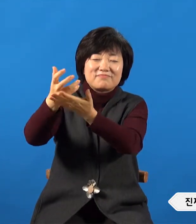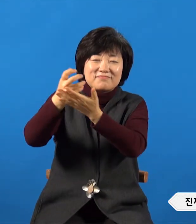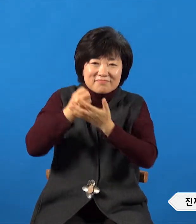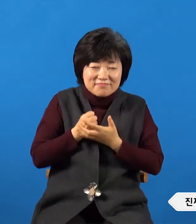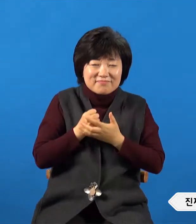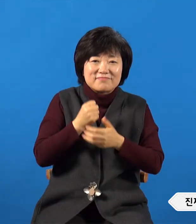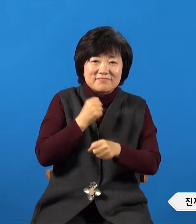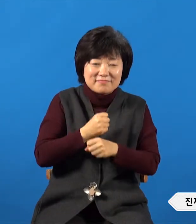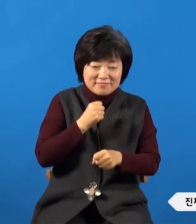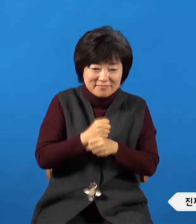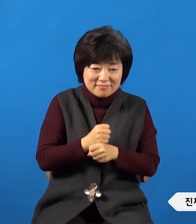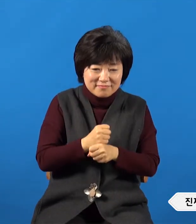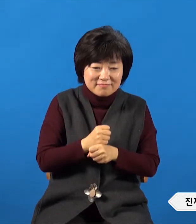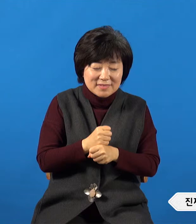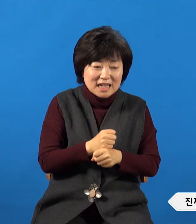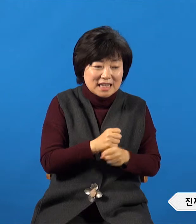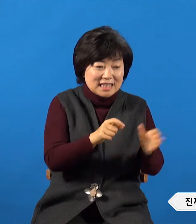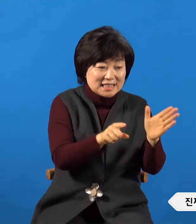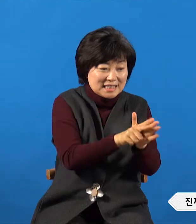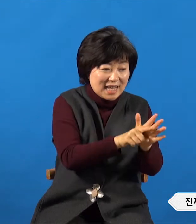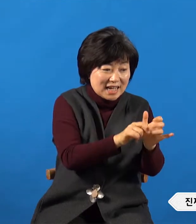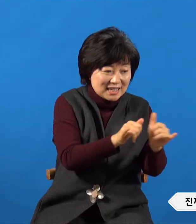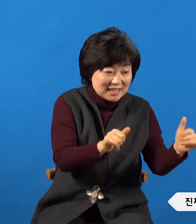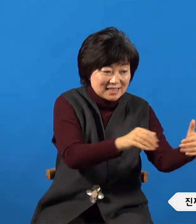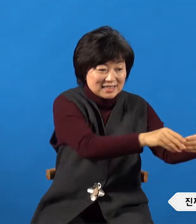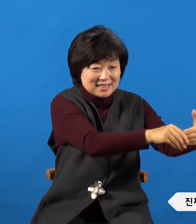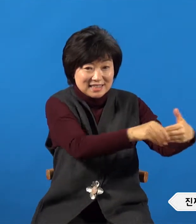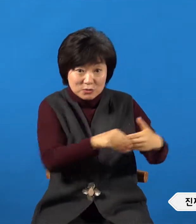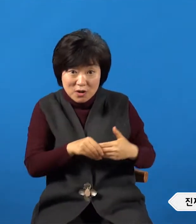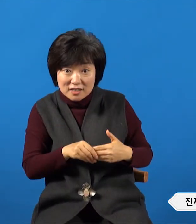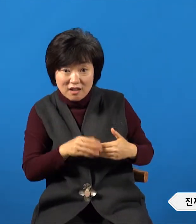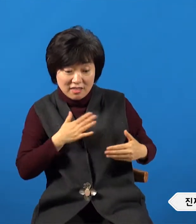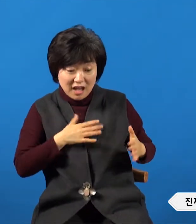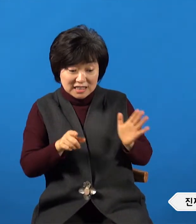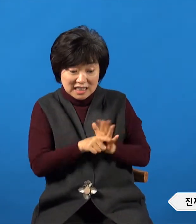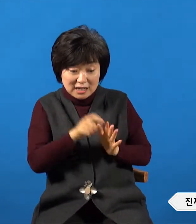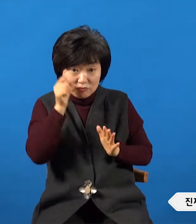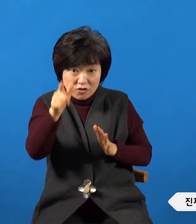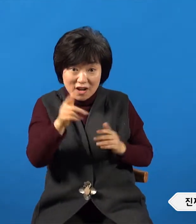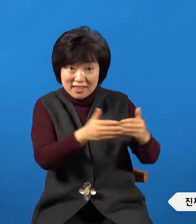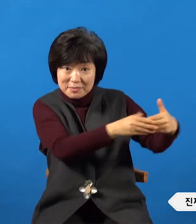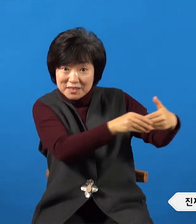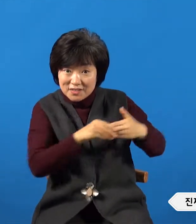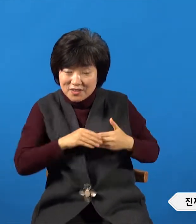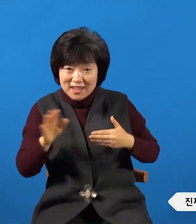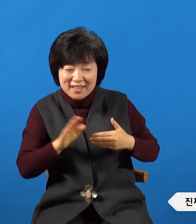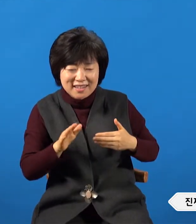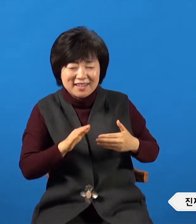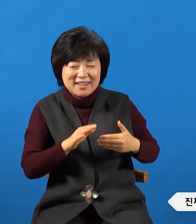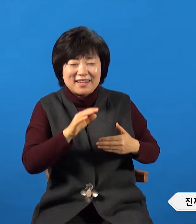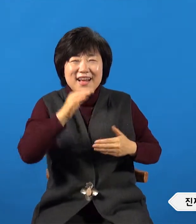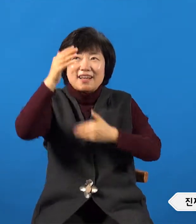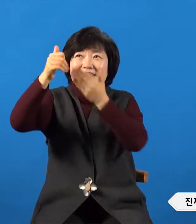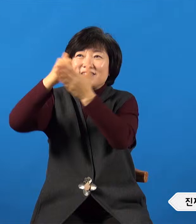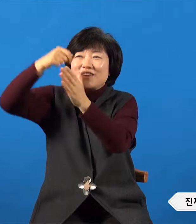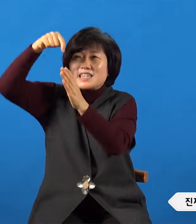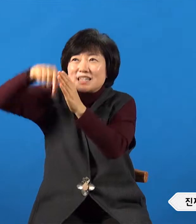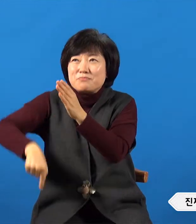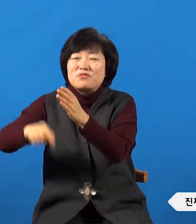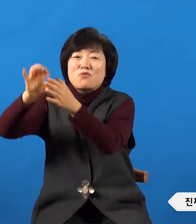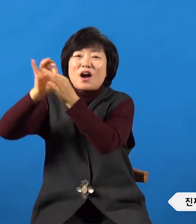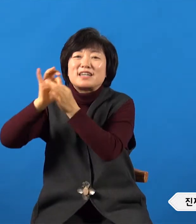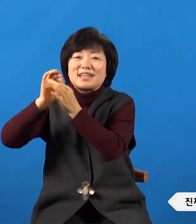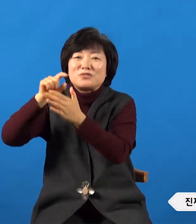주님께 인도하는 것도 신앙이 좋다고 그들이 오는 것이 아니라 하나님과의 깊은 교제 가운데 관계가